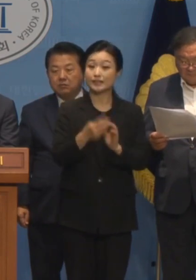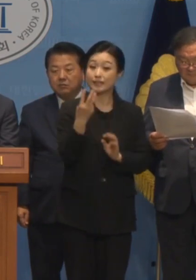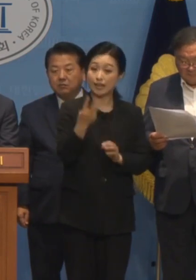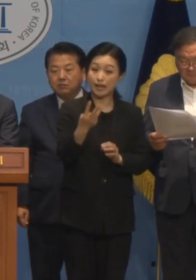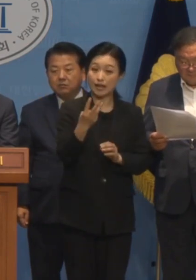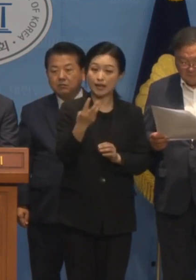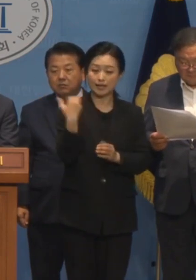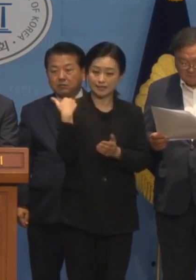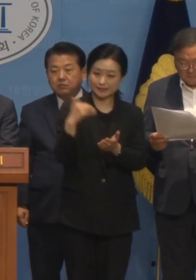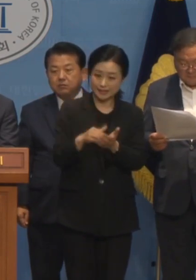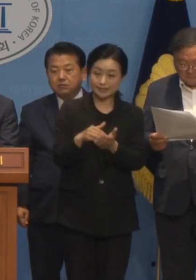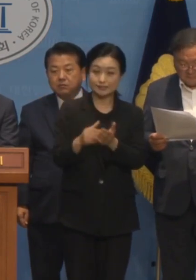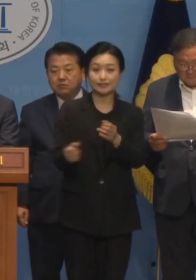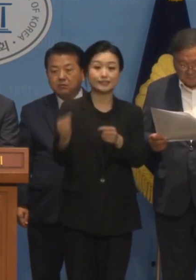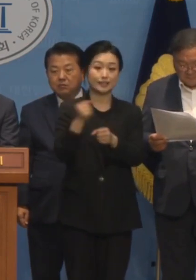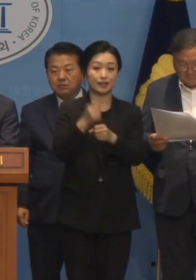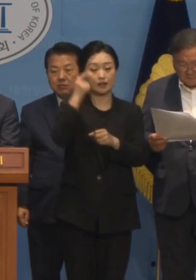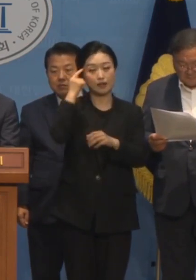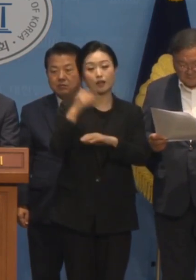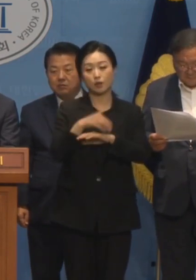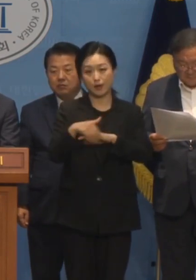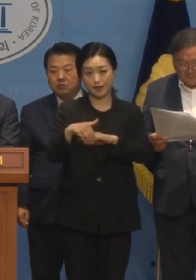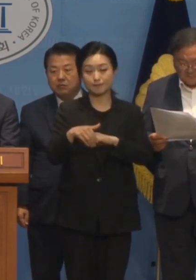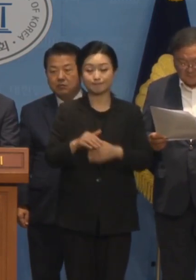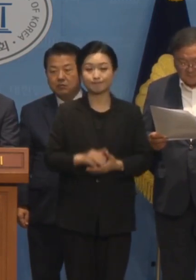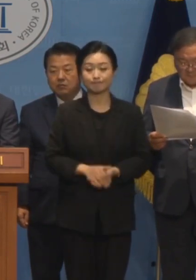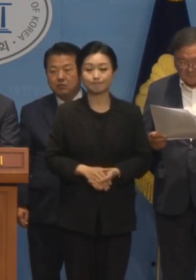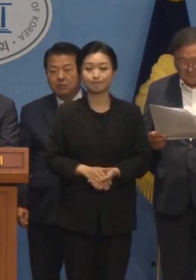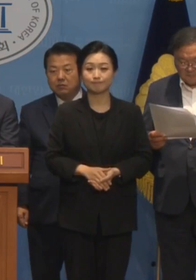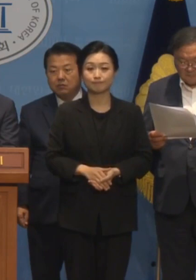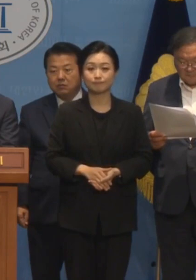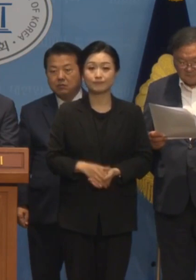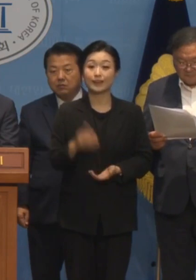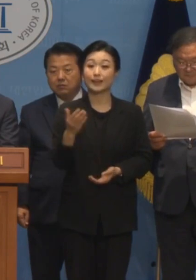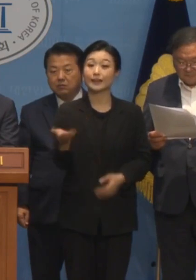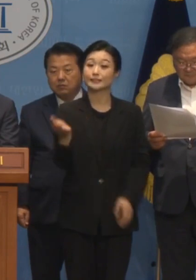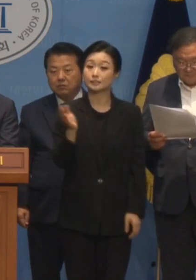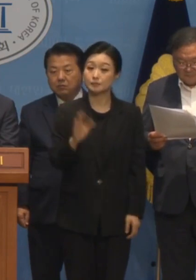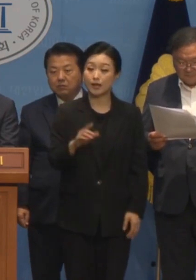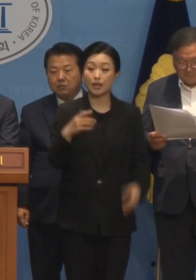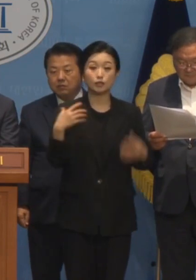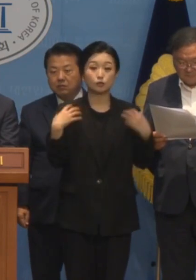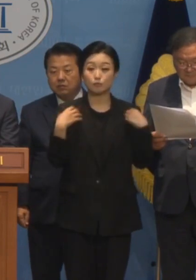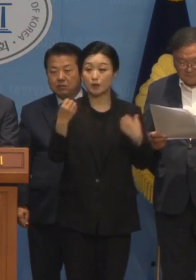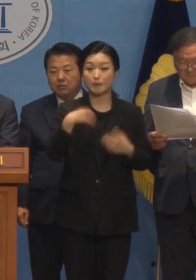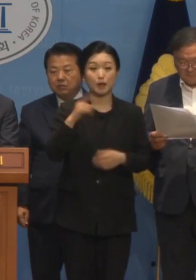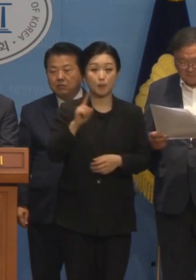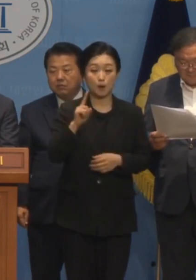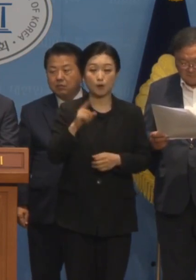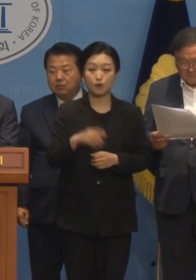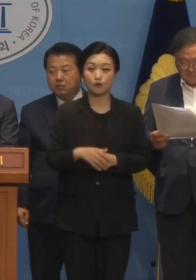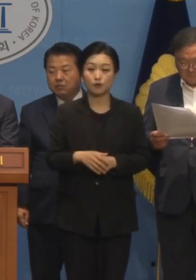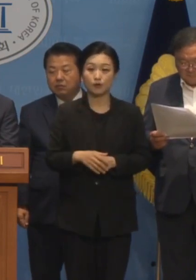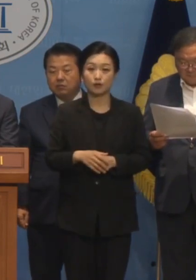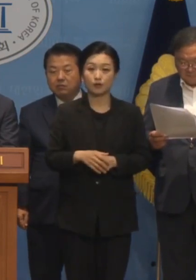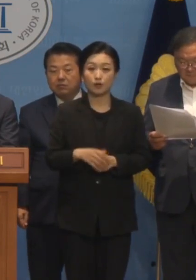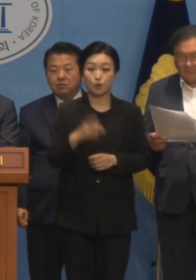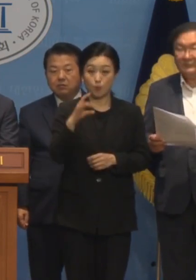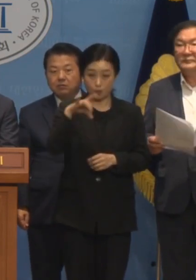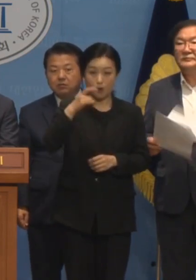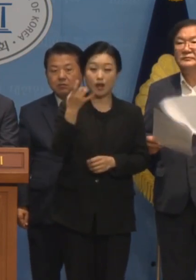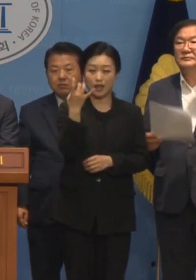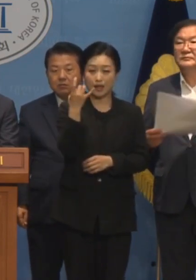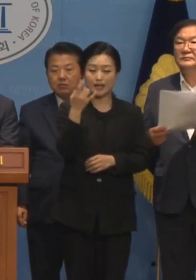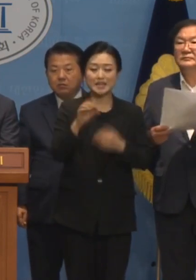3개는 리모델링이 예정된 것으로 파악했습니다. 다만 정부 측은 애초엔 재배치를 위한